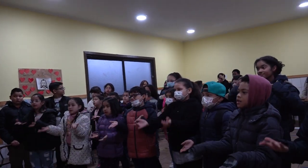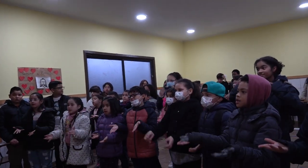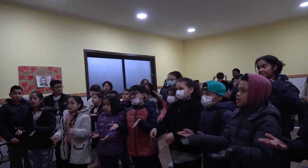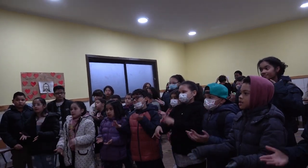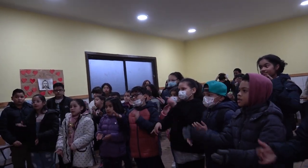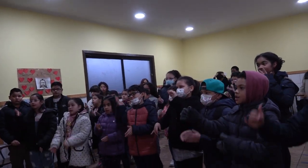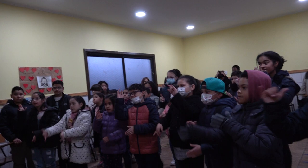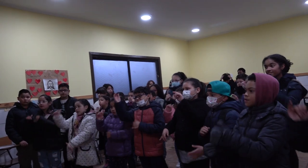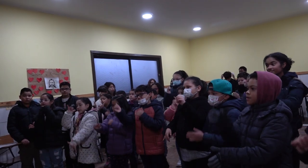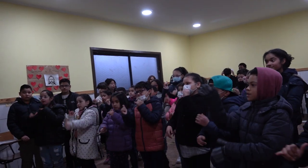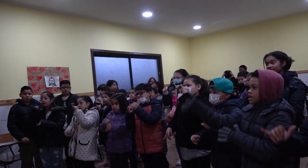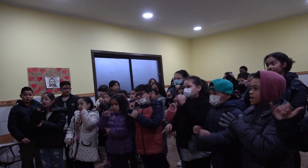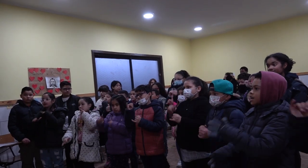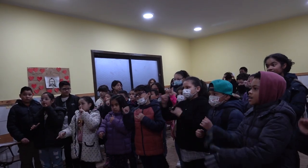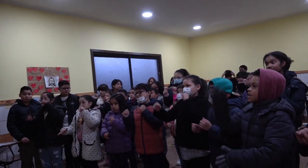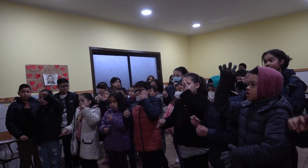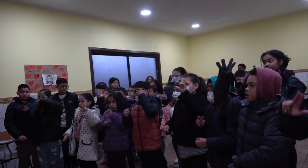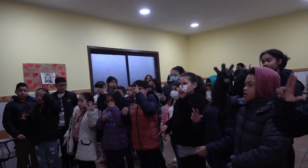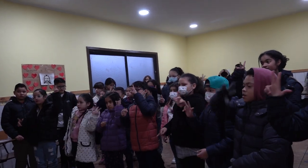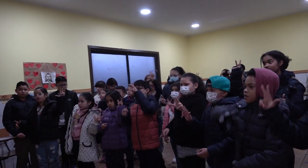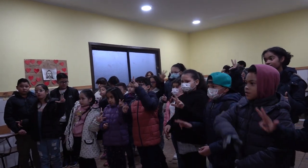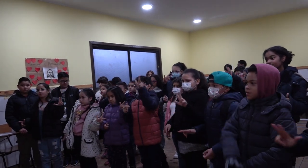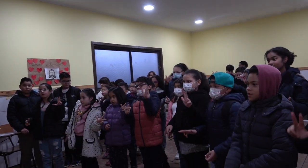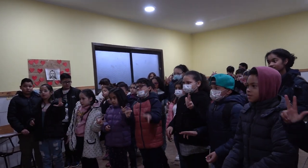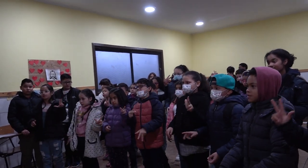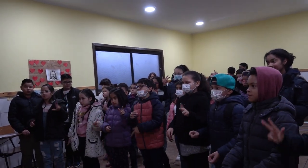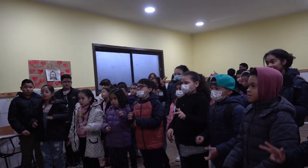manos. Dale la gloria, Dios, alza.